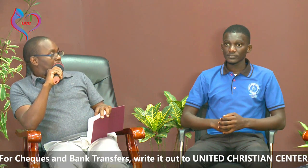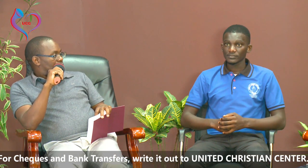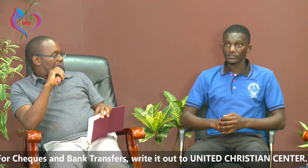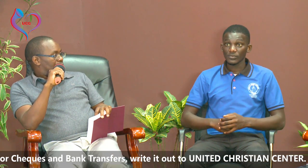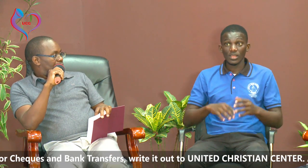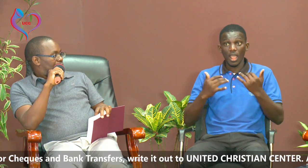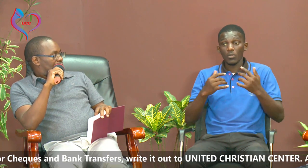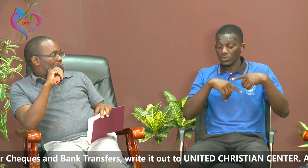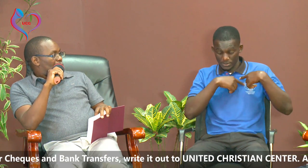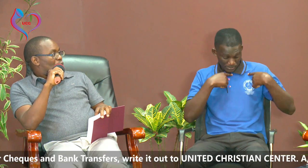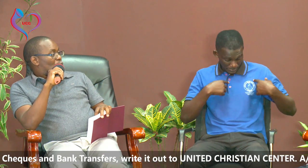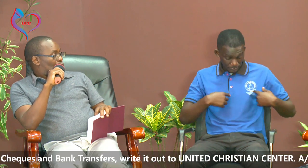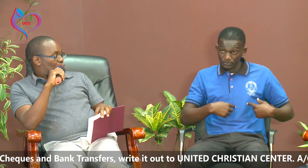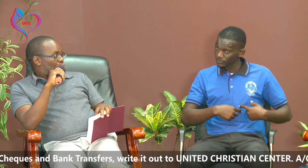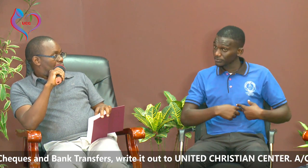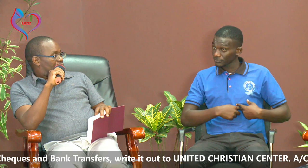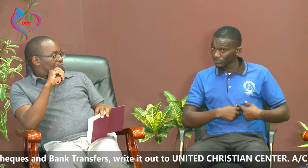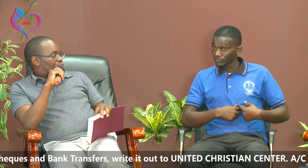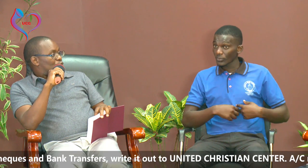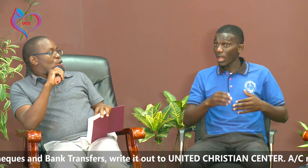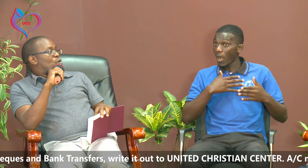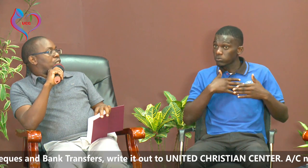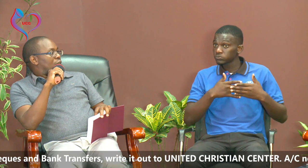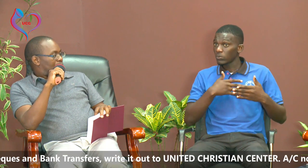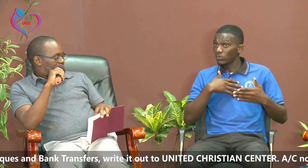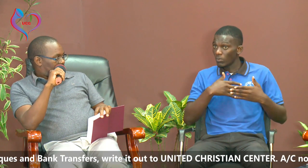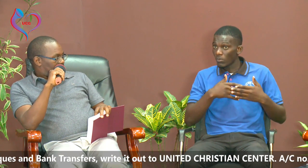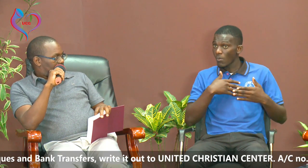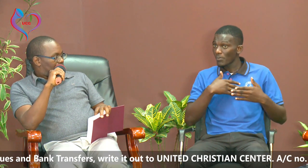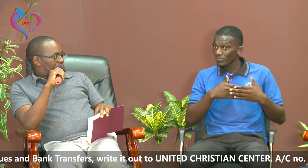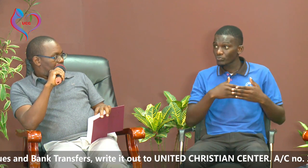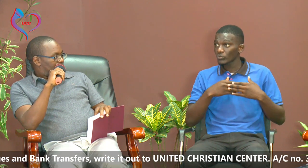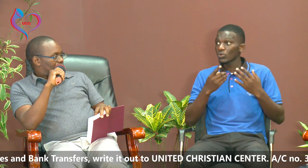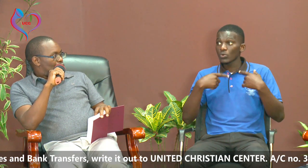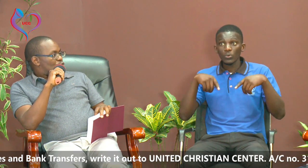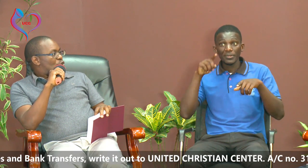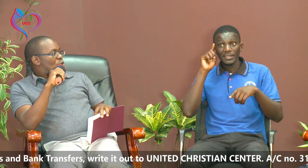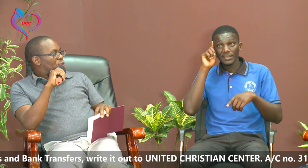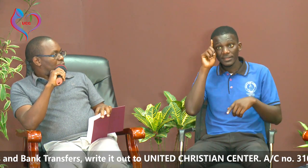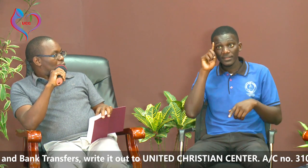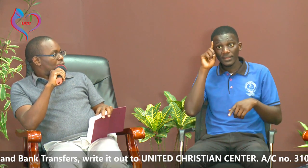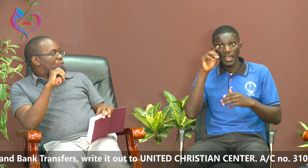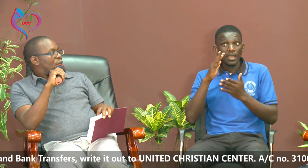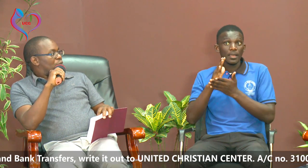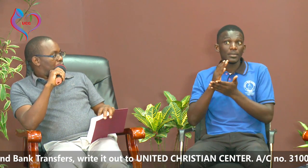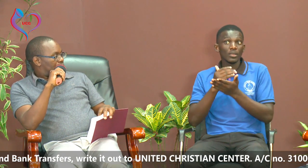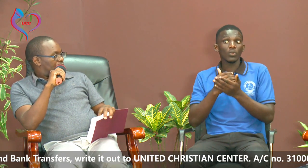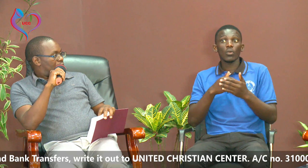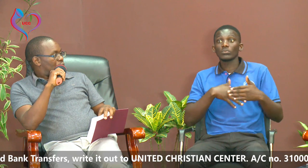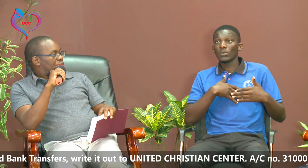Mutima. Uguno gukuba. Tulowooza. Ngambye ntya? Olw'okuba omutima gwe bulamu era